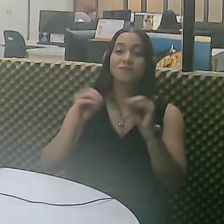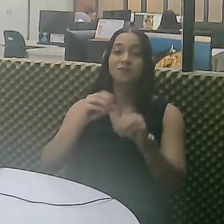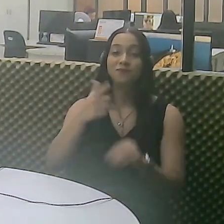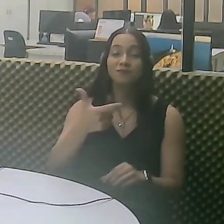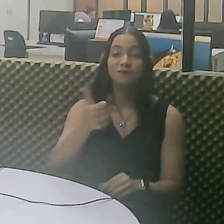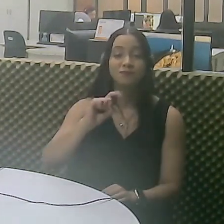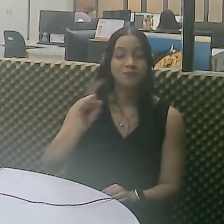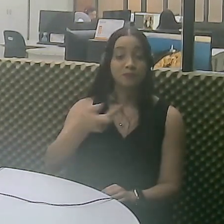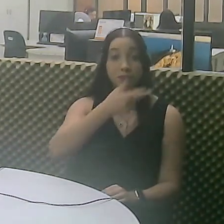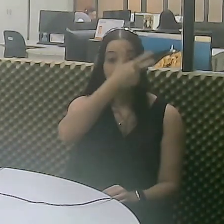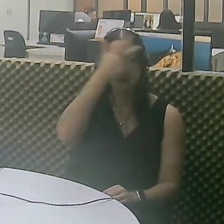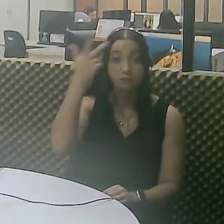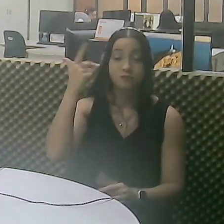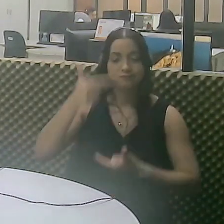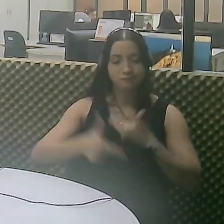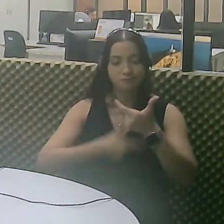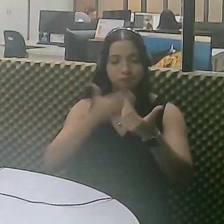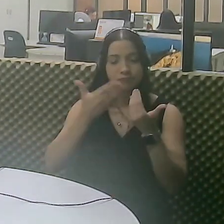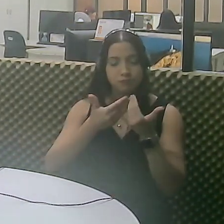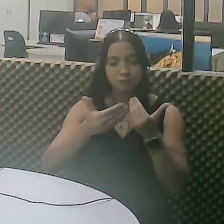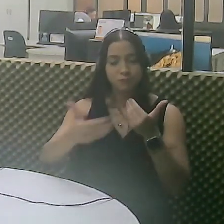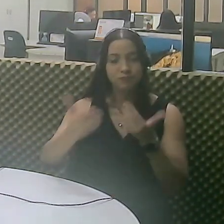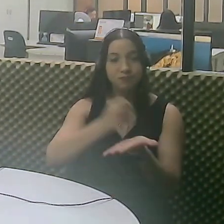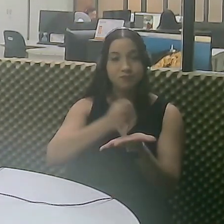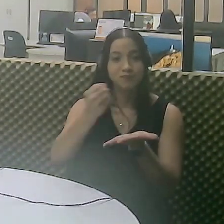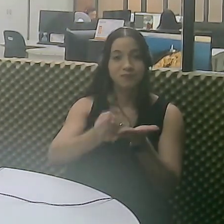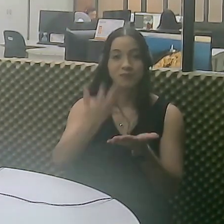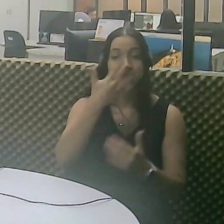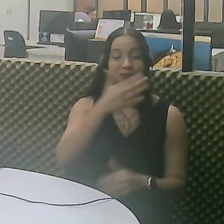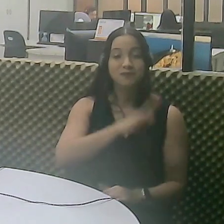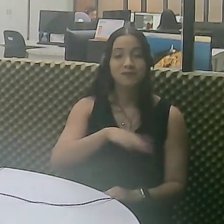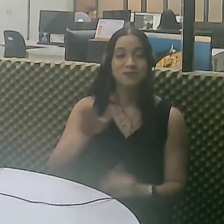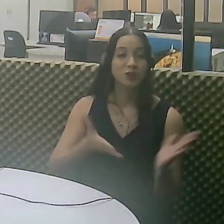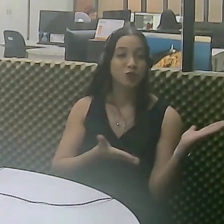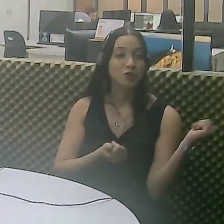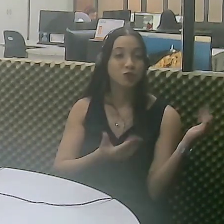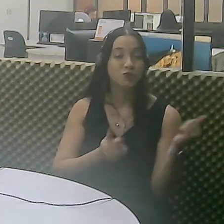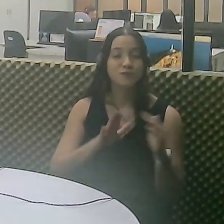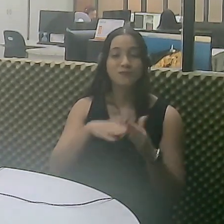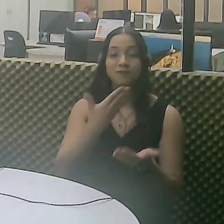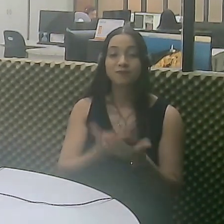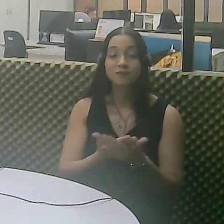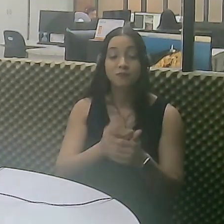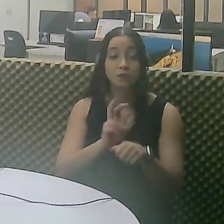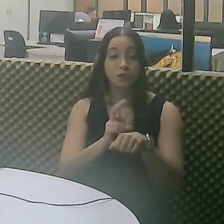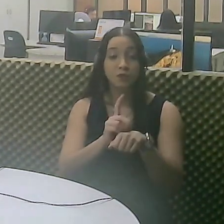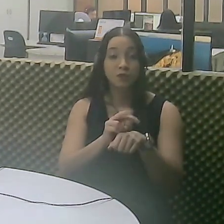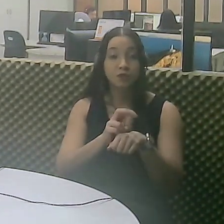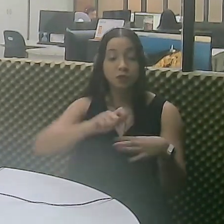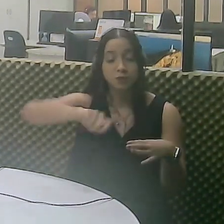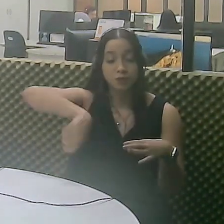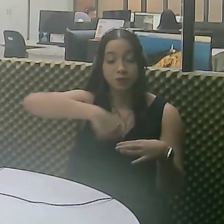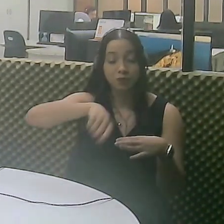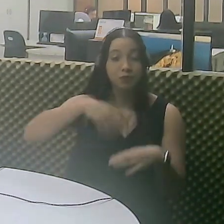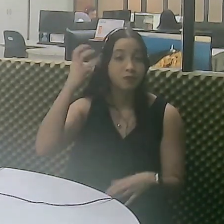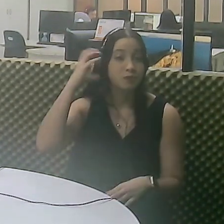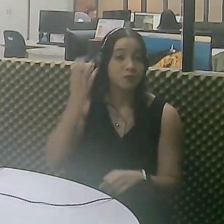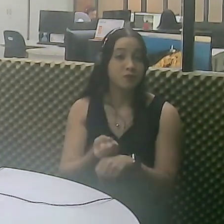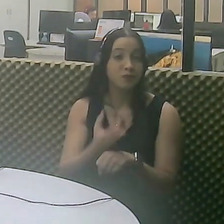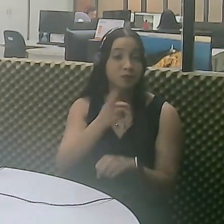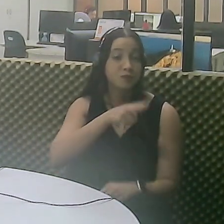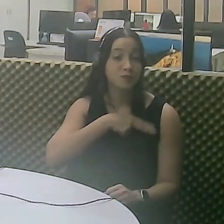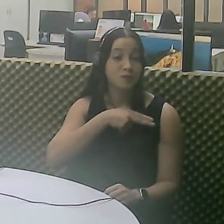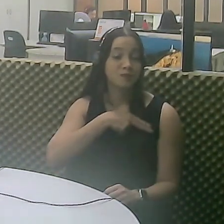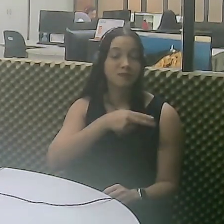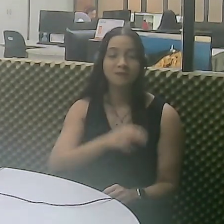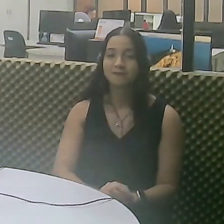21 mil pessoas no mercado de trabalho. Nossas crianças e jovens agora têm aulas de robótica, culinária e